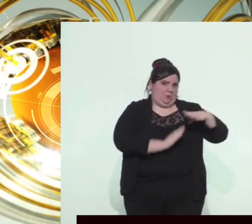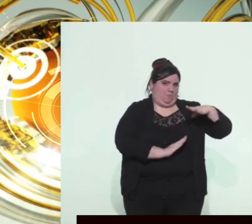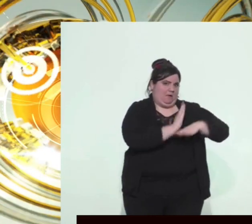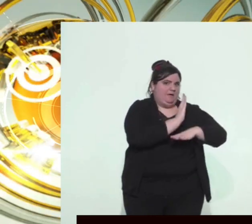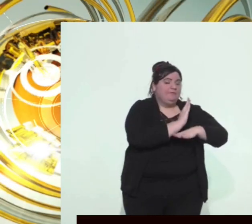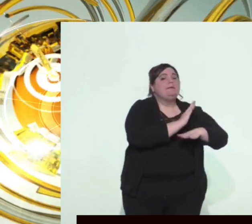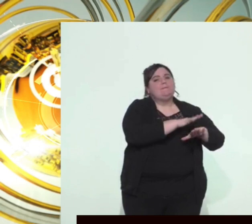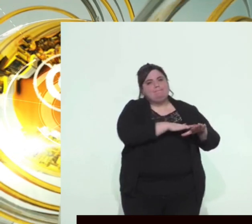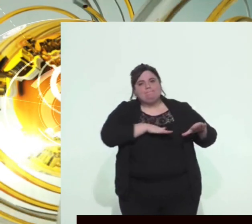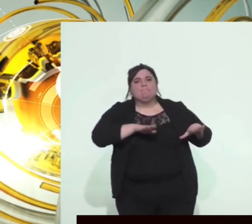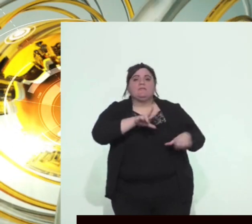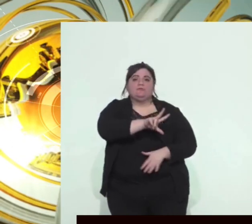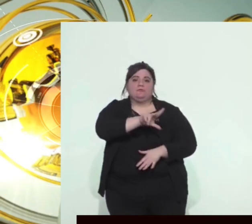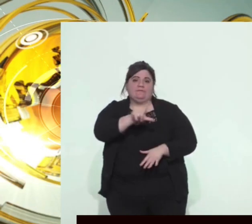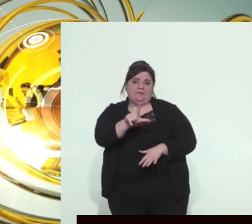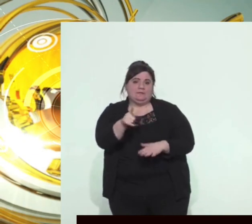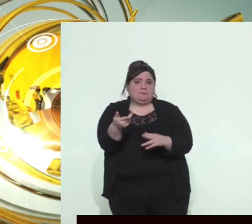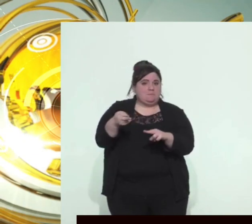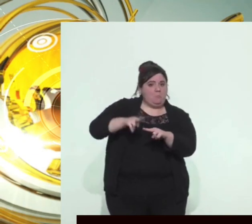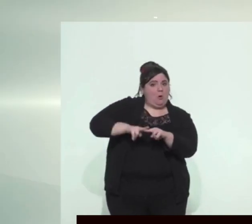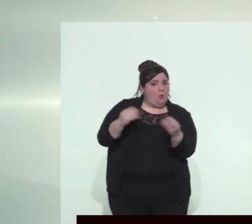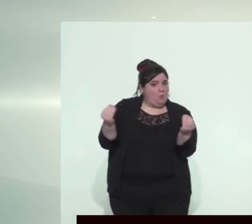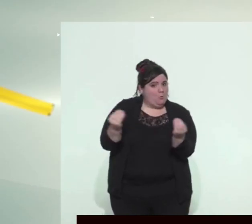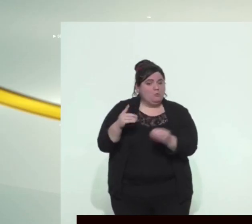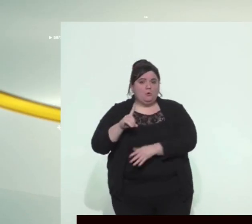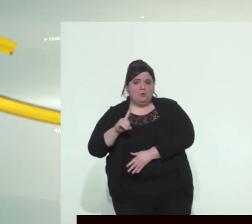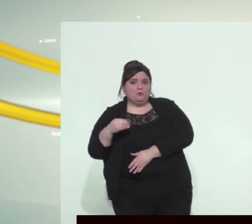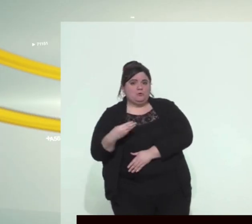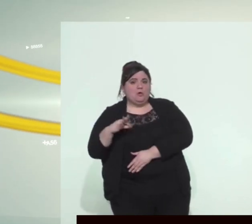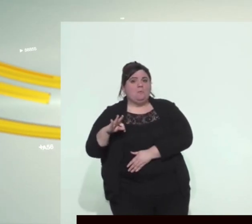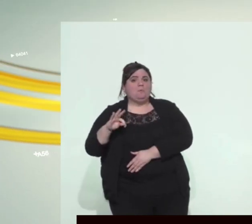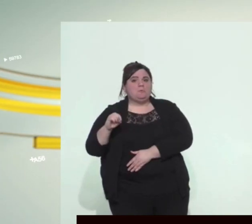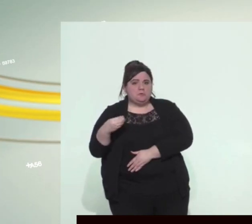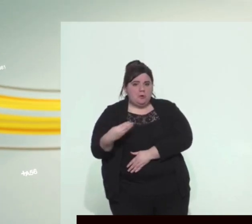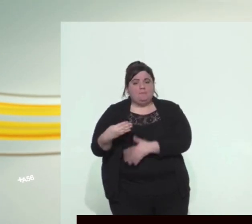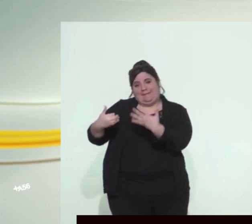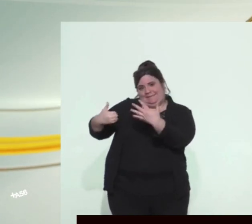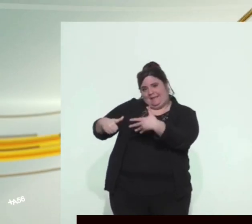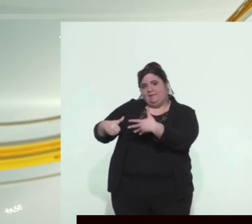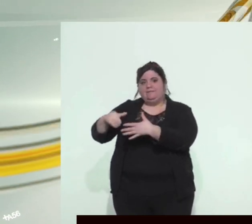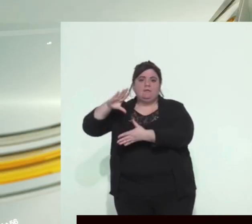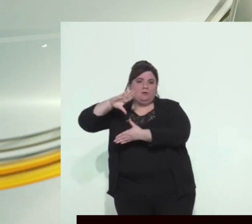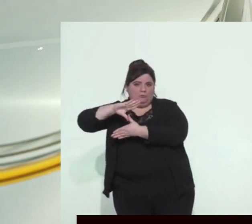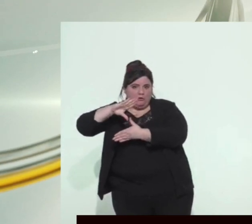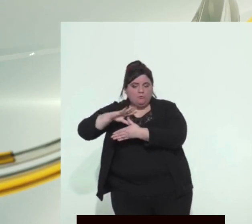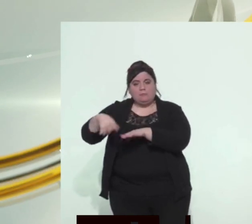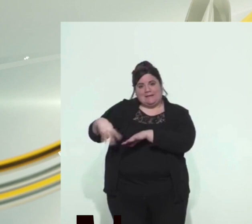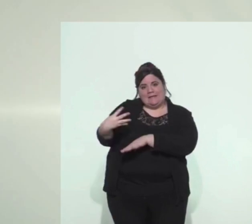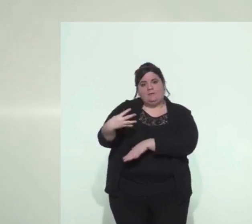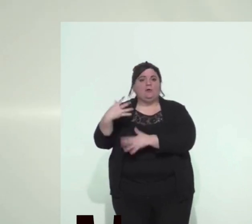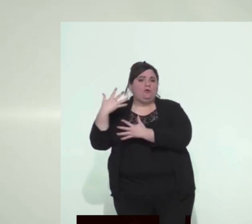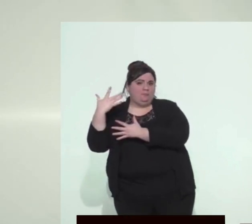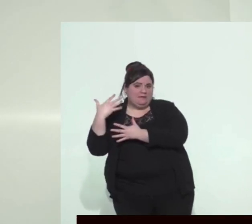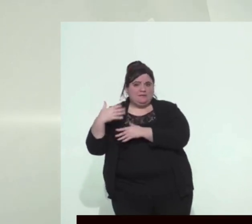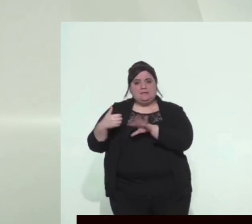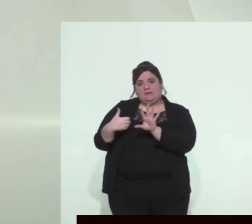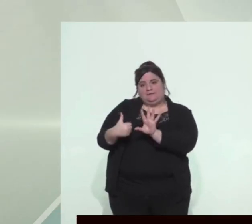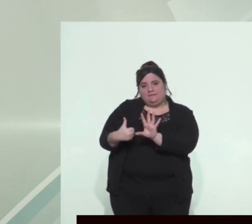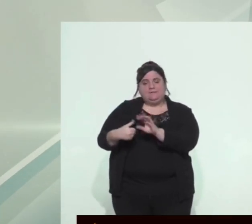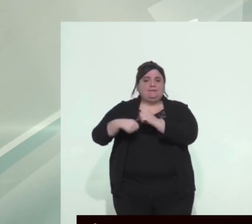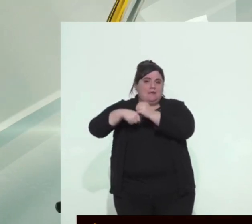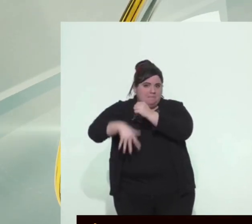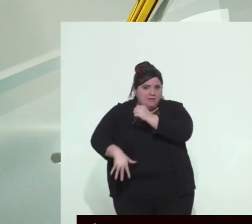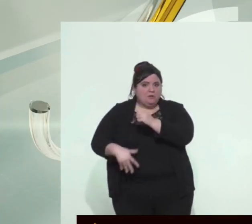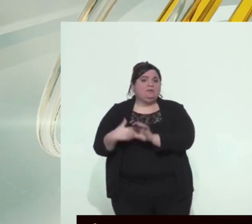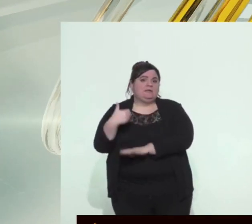aussi 37 décès outre-mer, 16 en Guadeloupe, 14 en Martinique, 6 à Mayotte et 1 décès